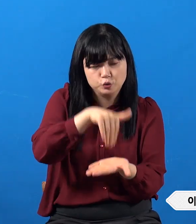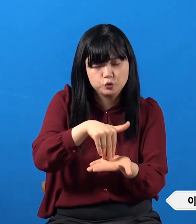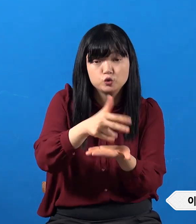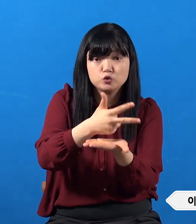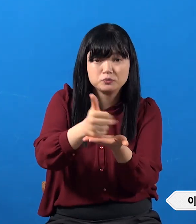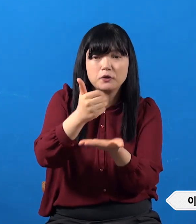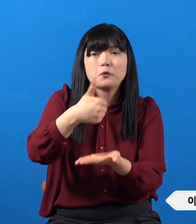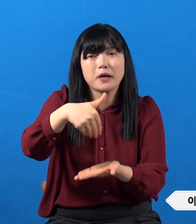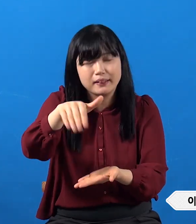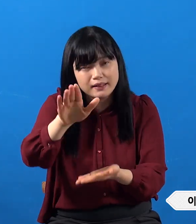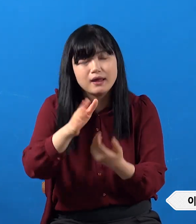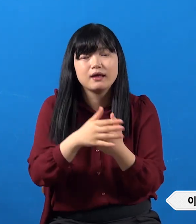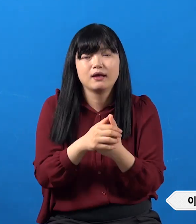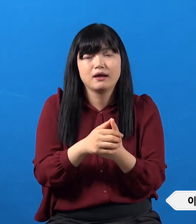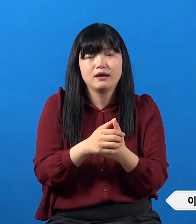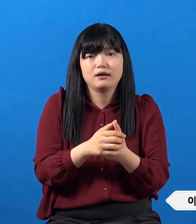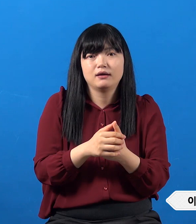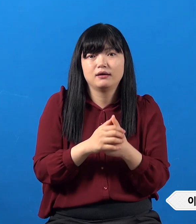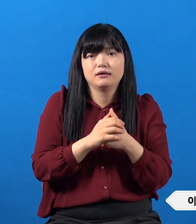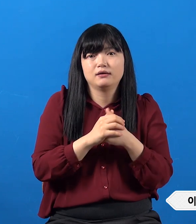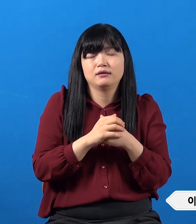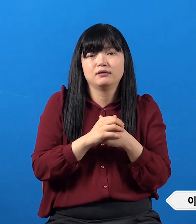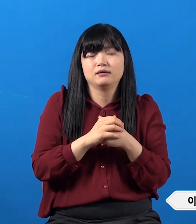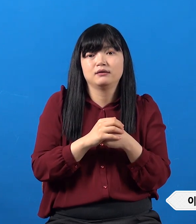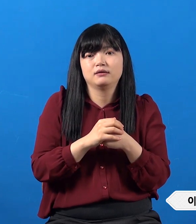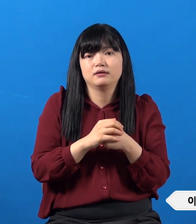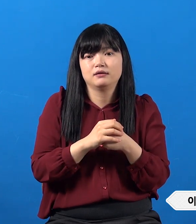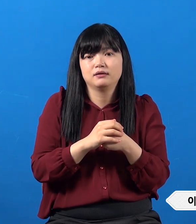갔으니. 내가 주께로 한 단어가 빠져 있어요.